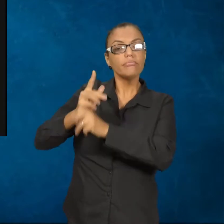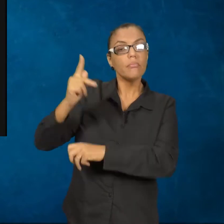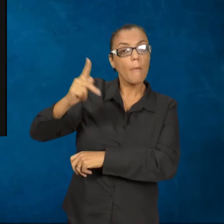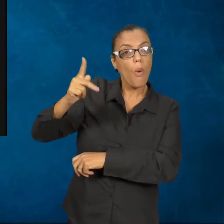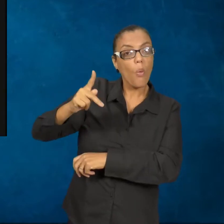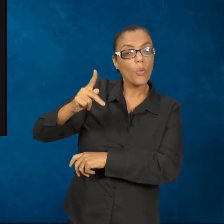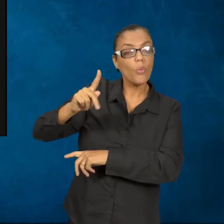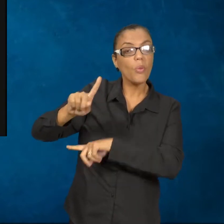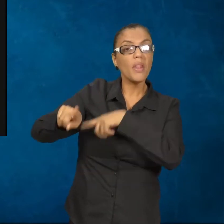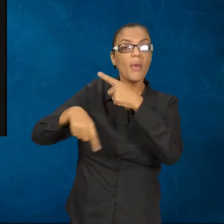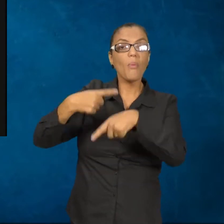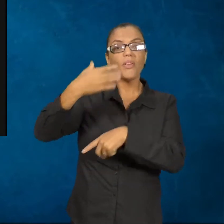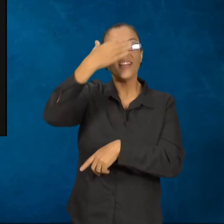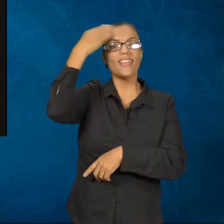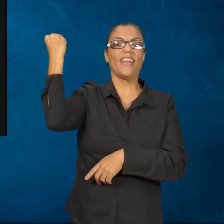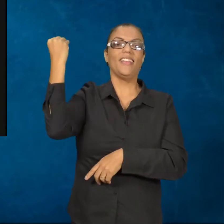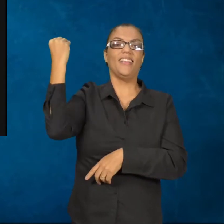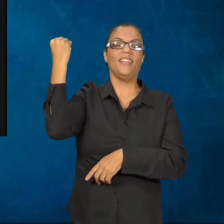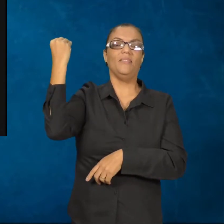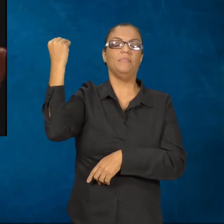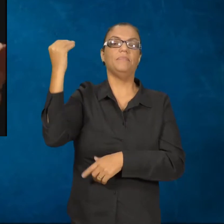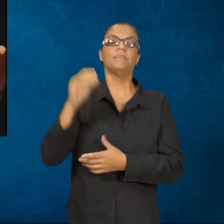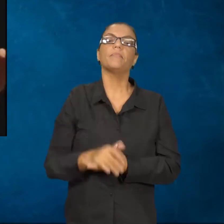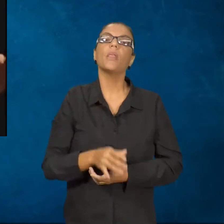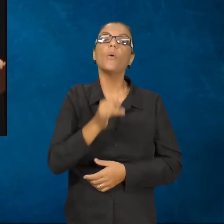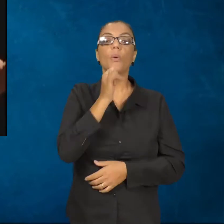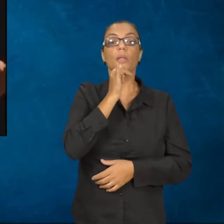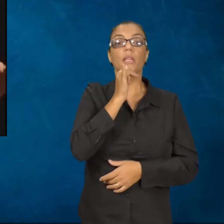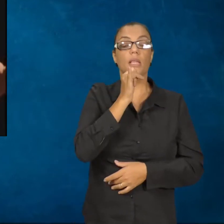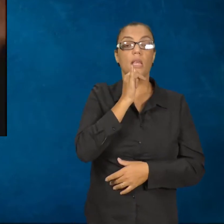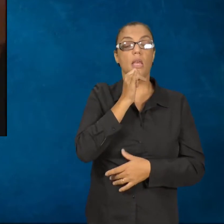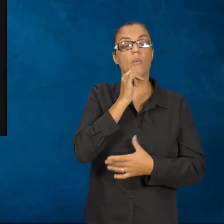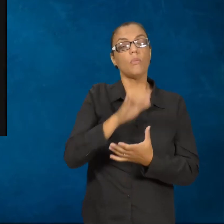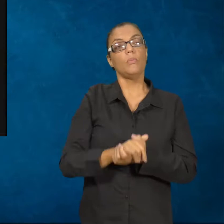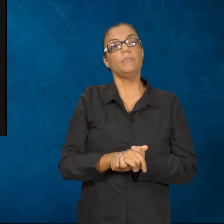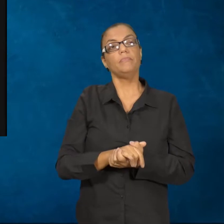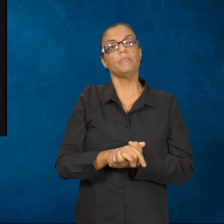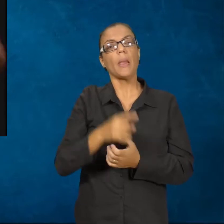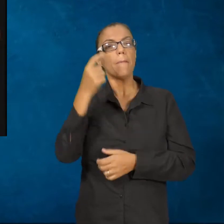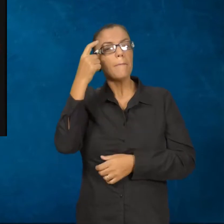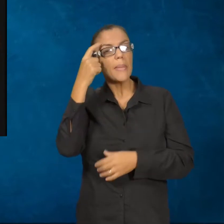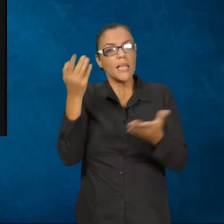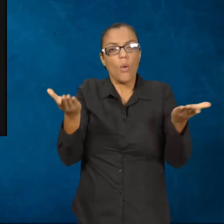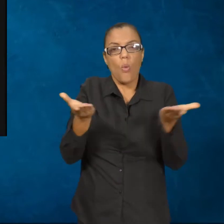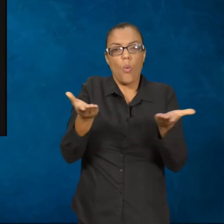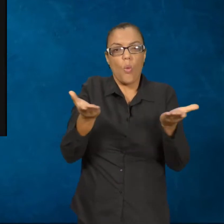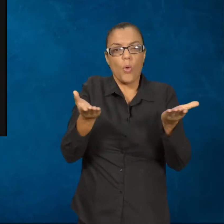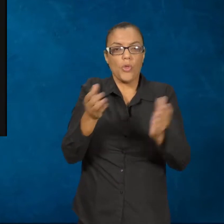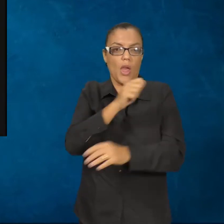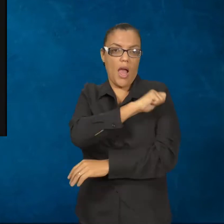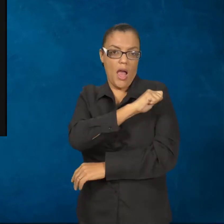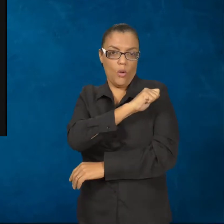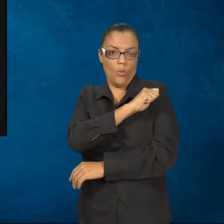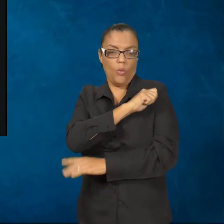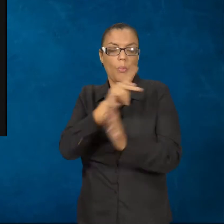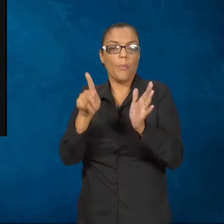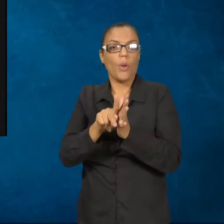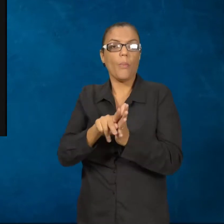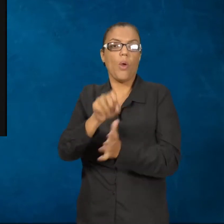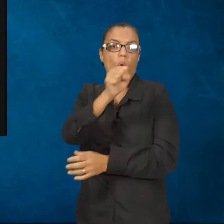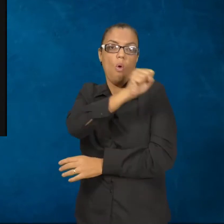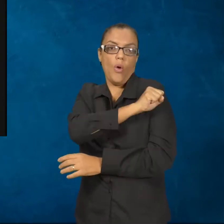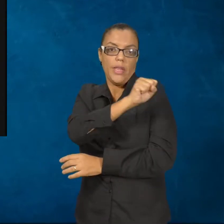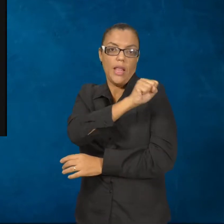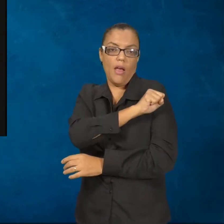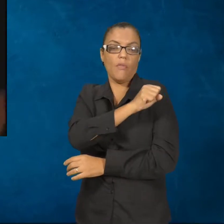estudou por quê? Se você pegar hoje um menino da 8ª série, vai, pega um menino da 8ª série, bom